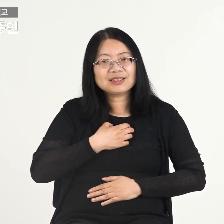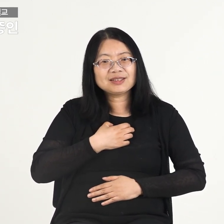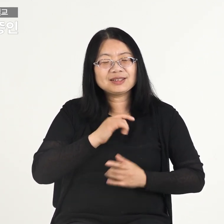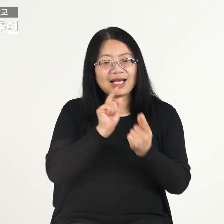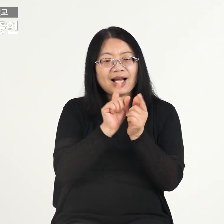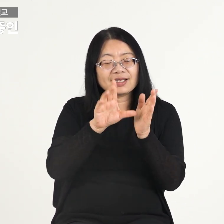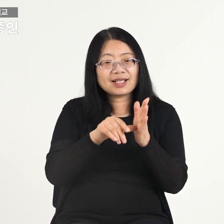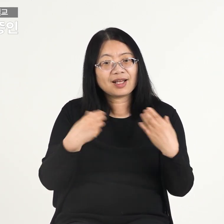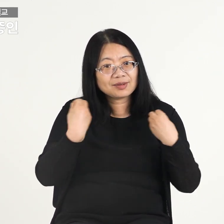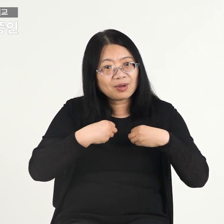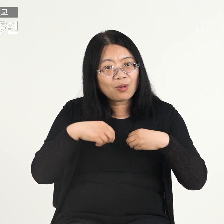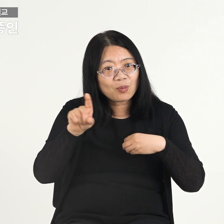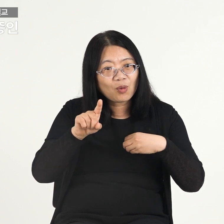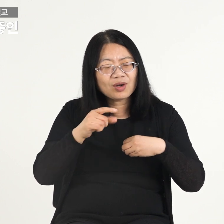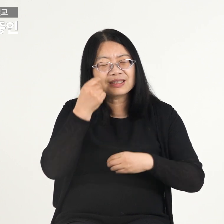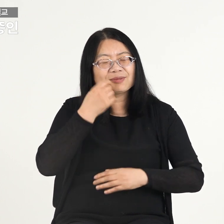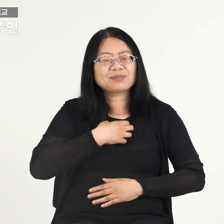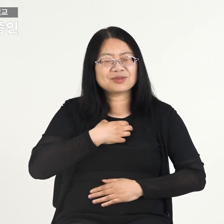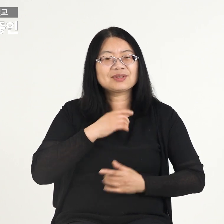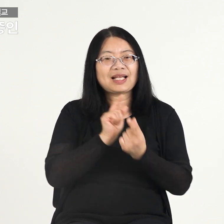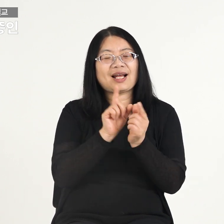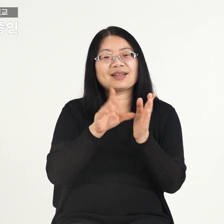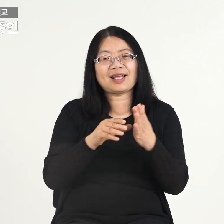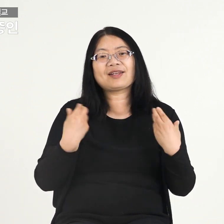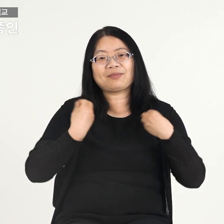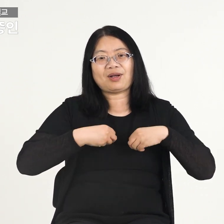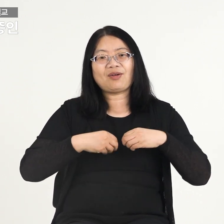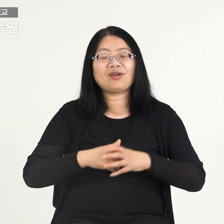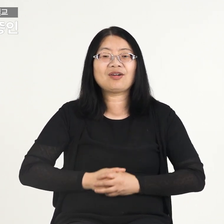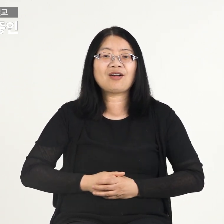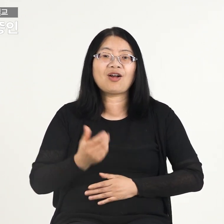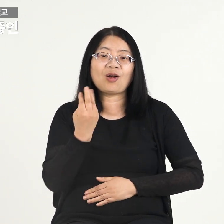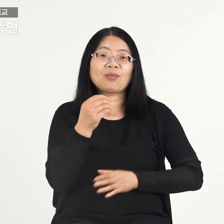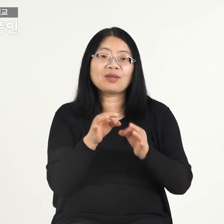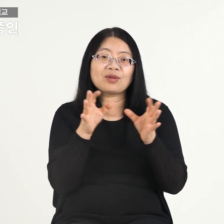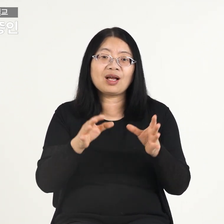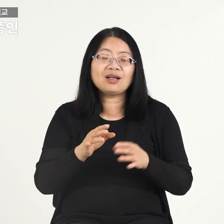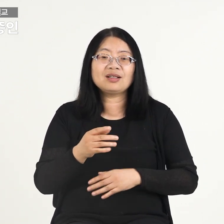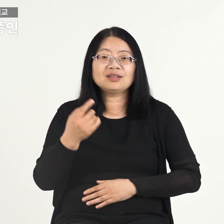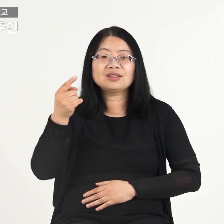옷이죠. 후자죠? 예, 근데 얼마 동안?